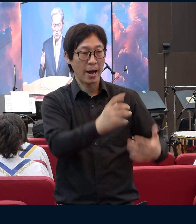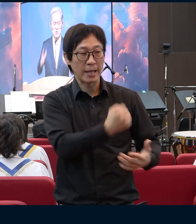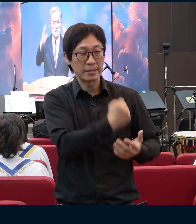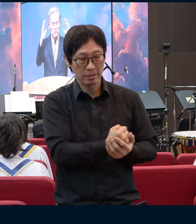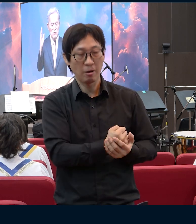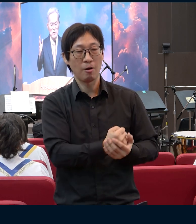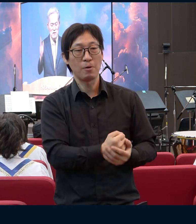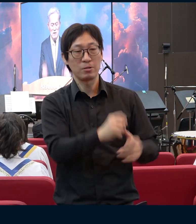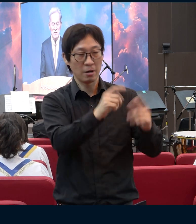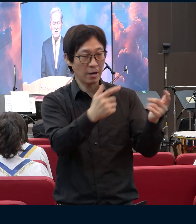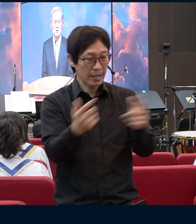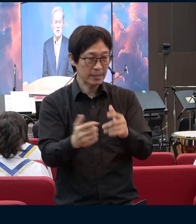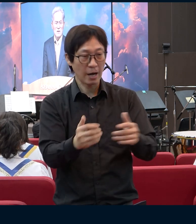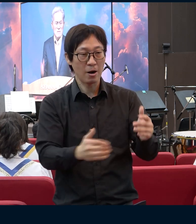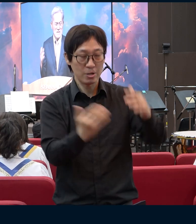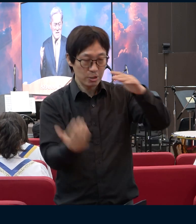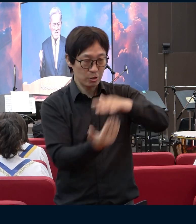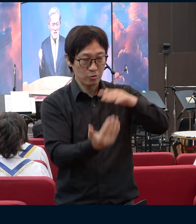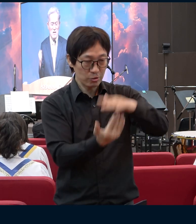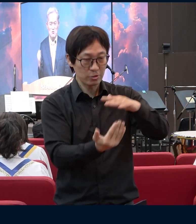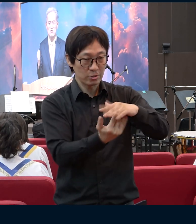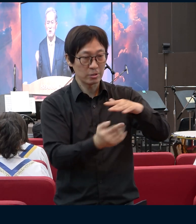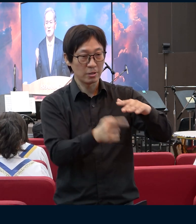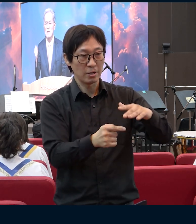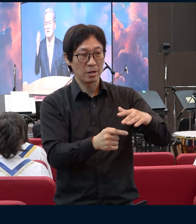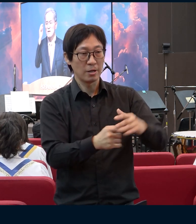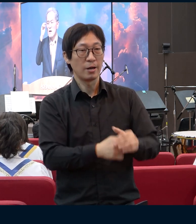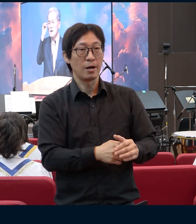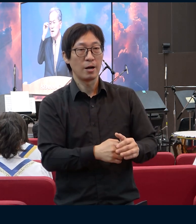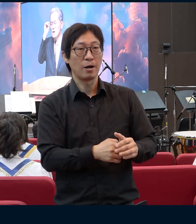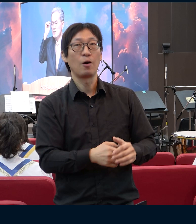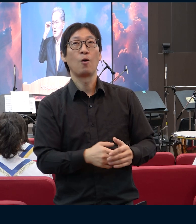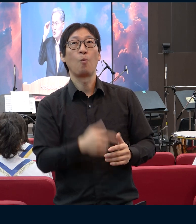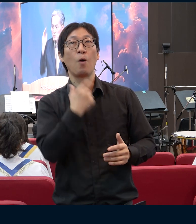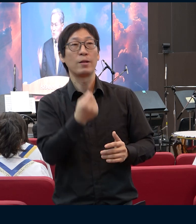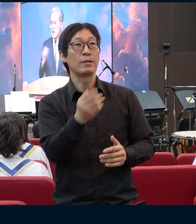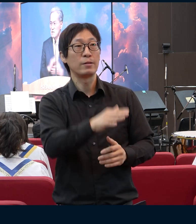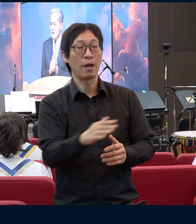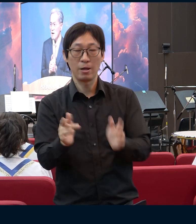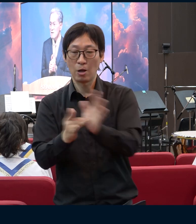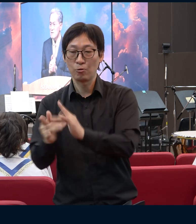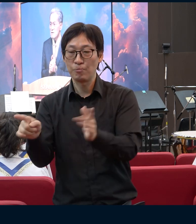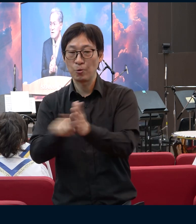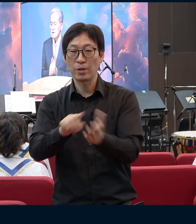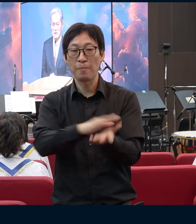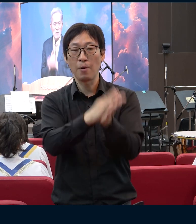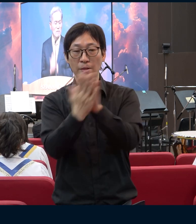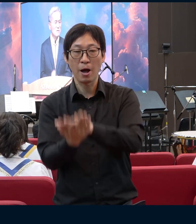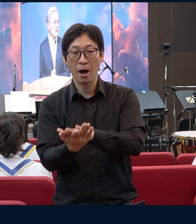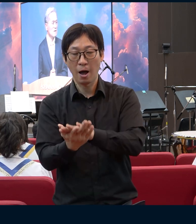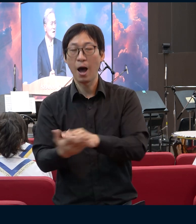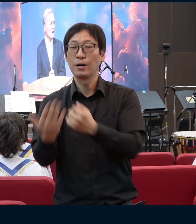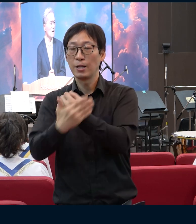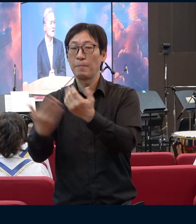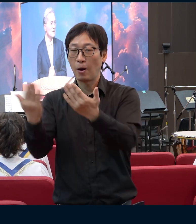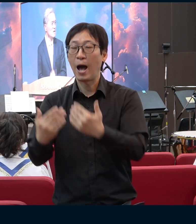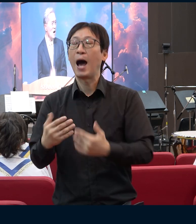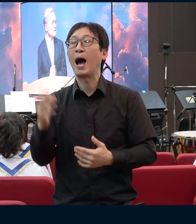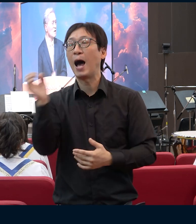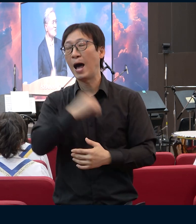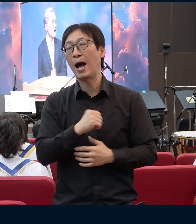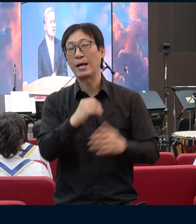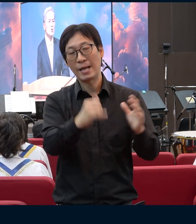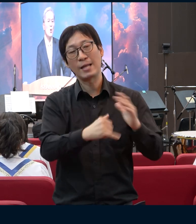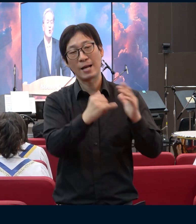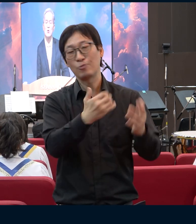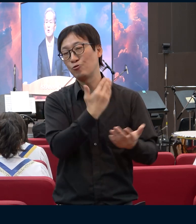얻는 것, 무엇을 이루는 것, 이걸 갖다가 막 추구하고 살았는데 예수 믿고 나니까, 은혜 받고 나니까